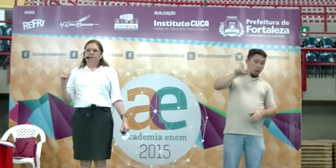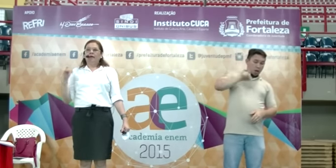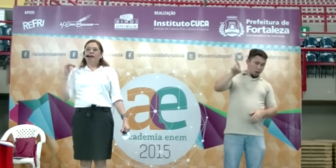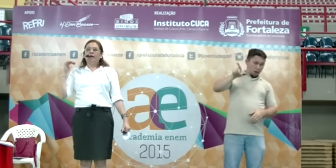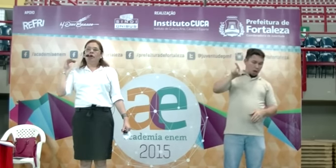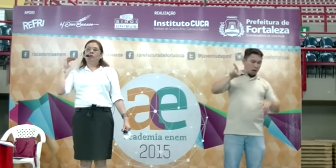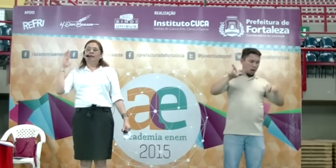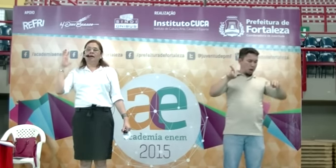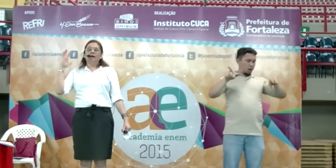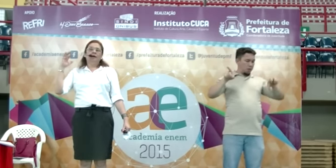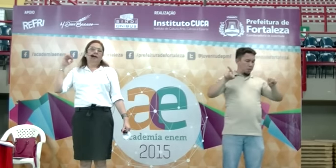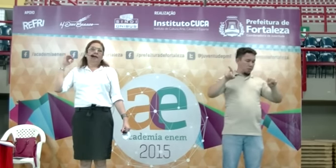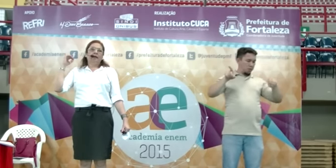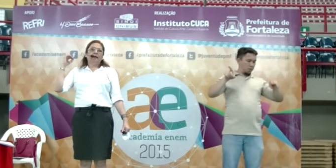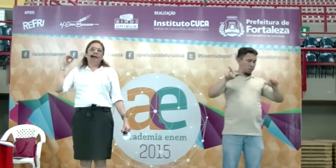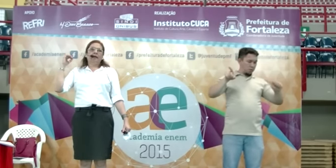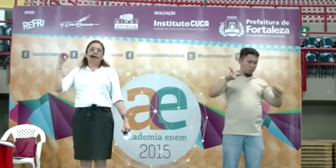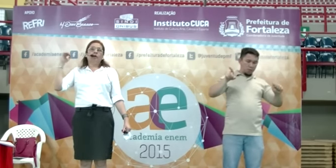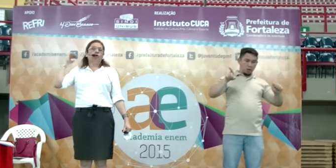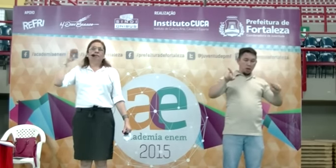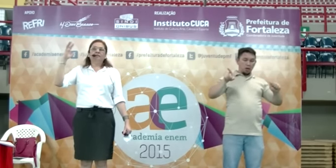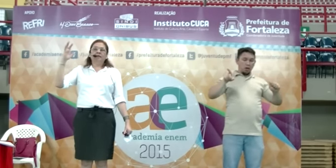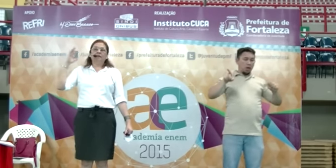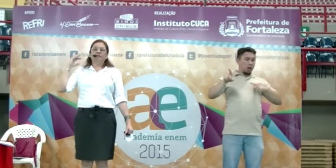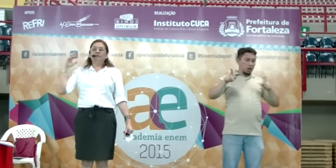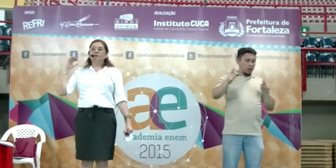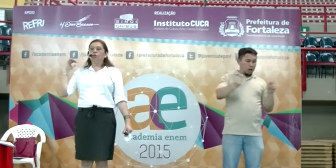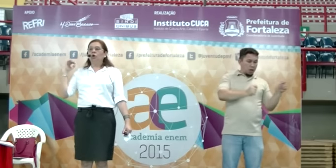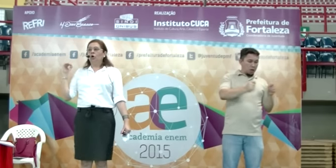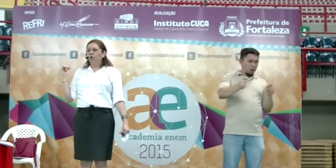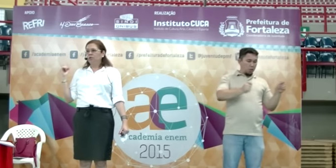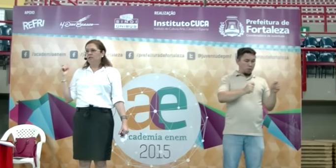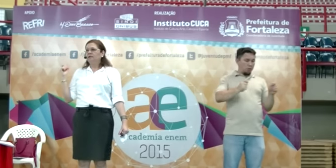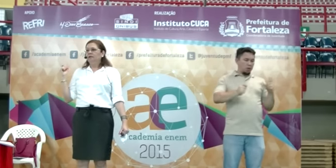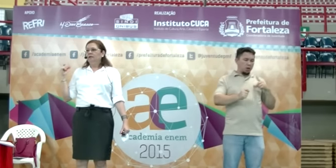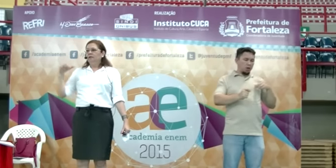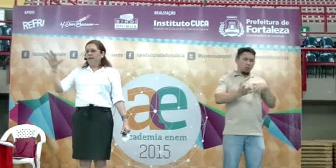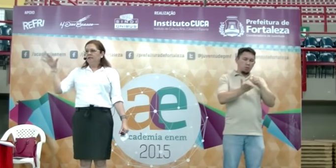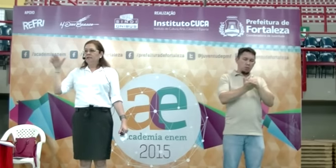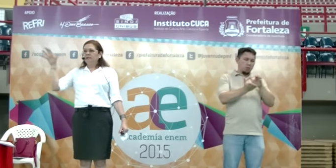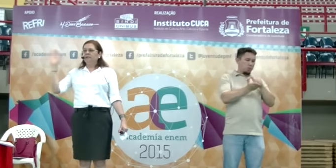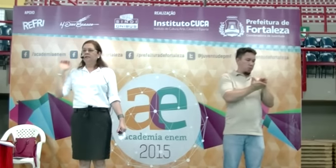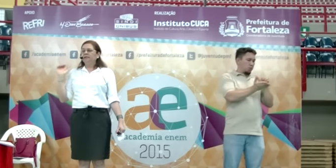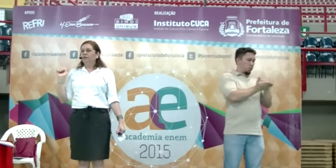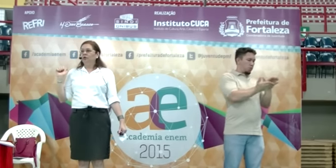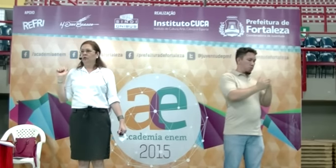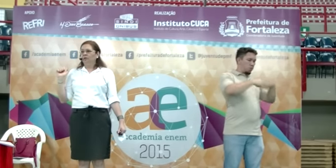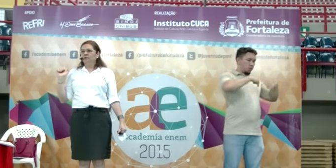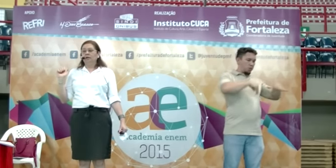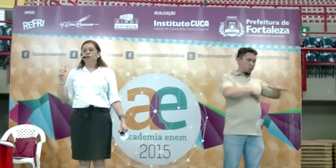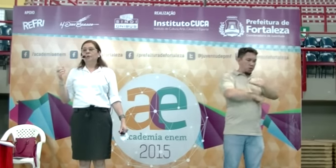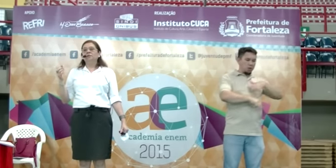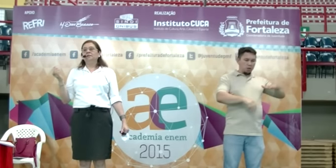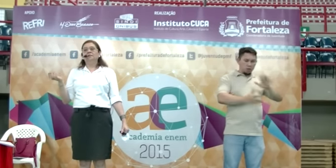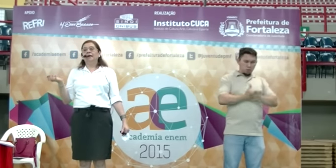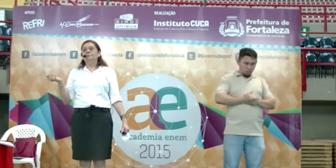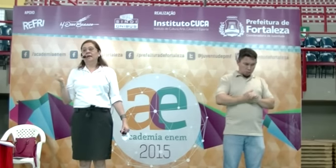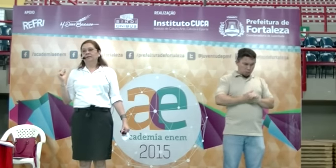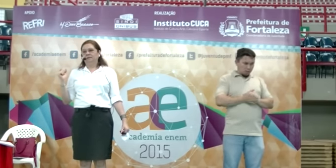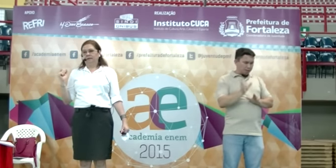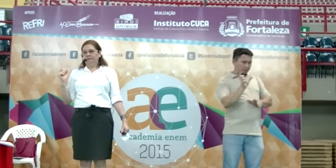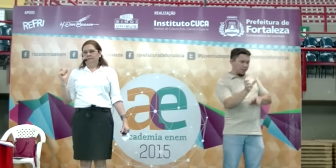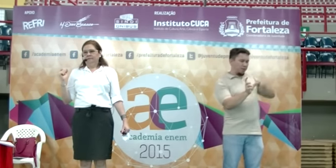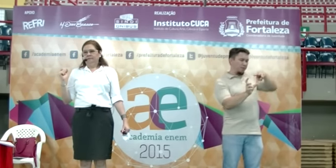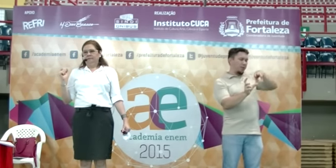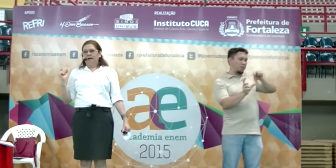mesma quer cortar, quer economizar fazendo cortes nesses setores. Eu não posso dizer